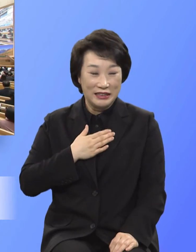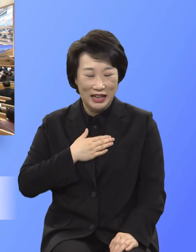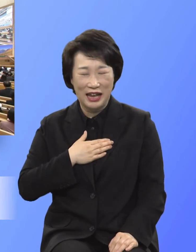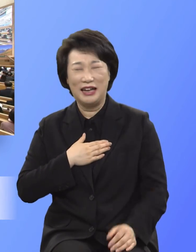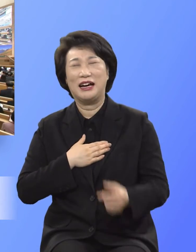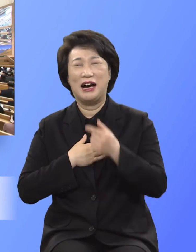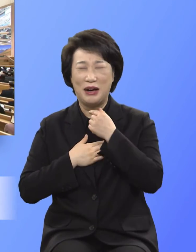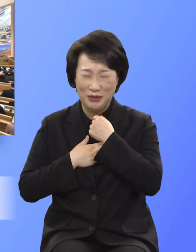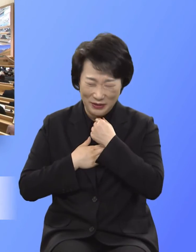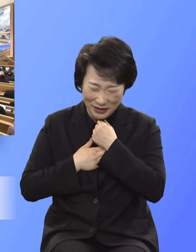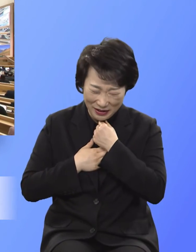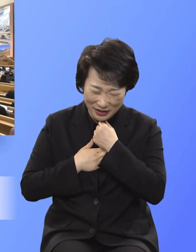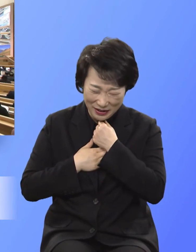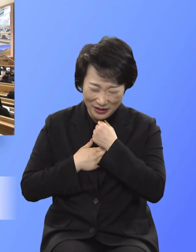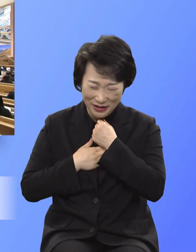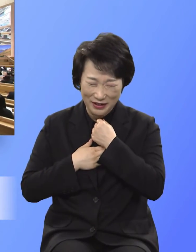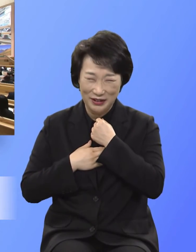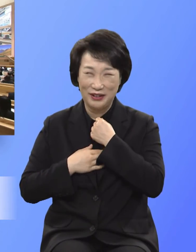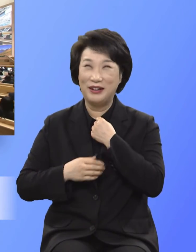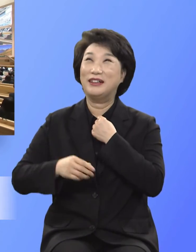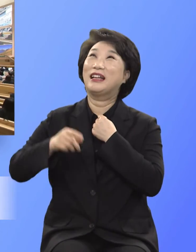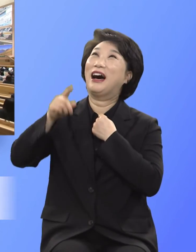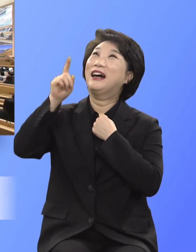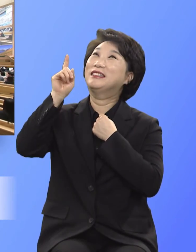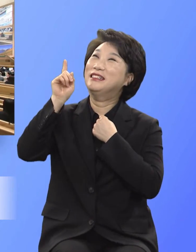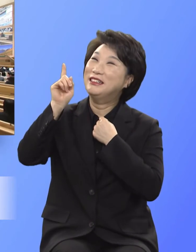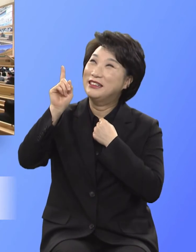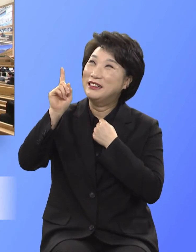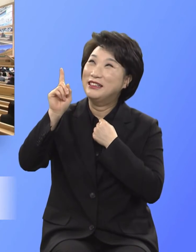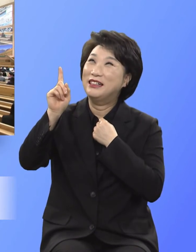것, 내가